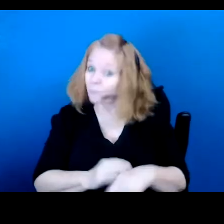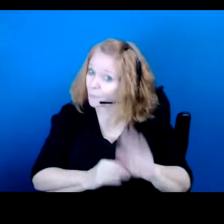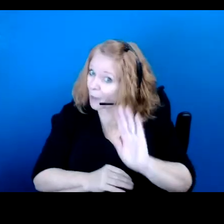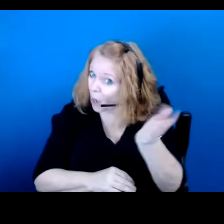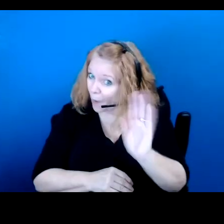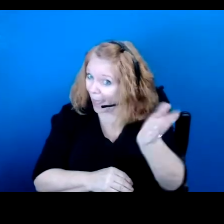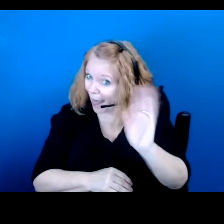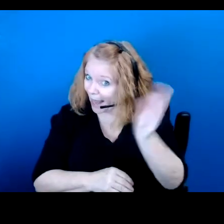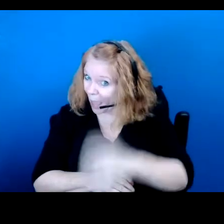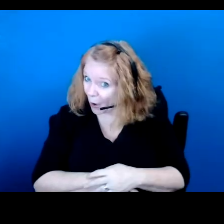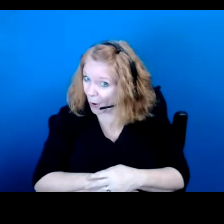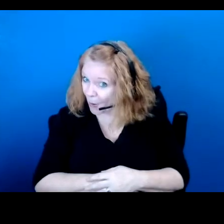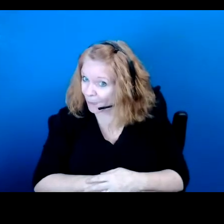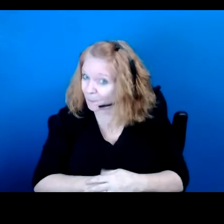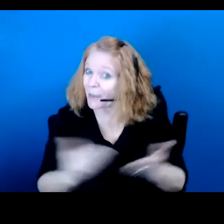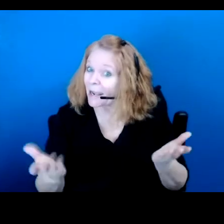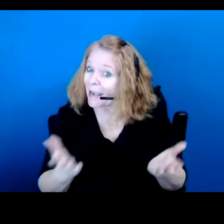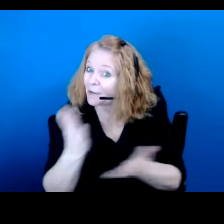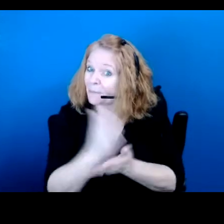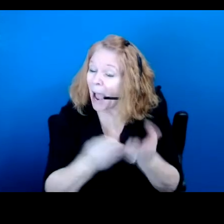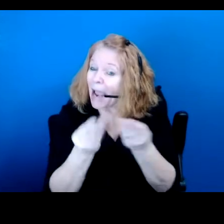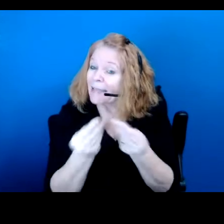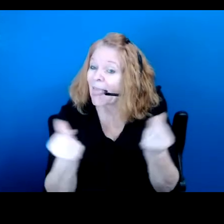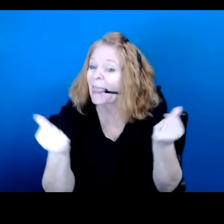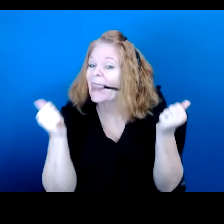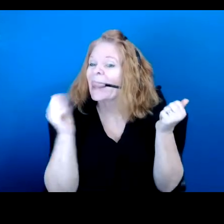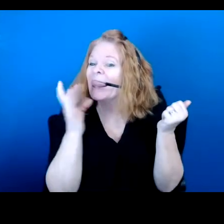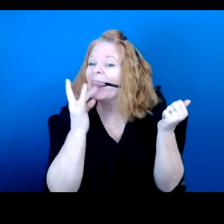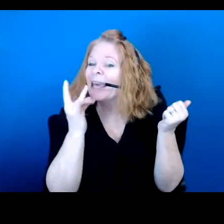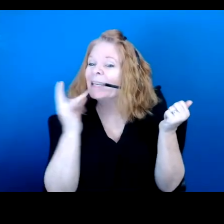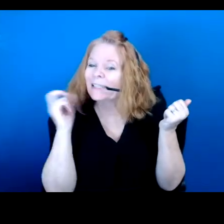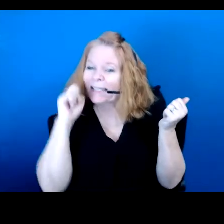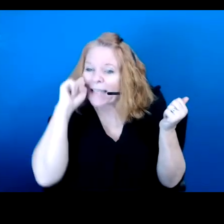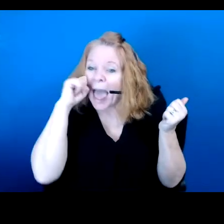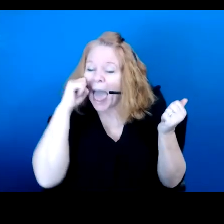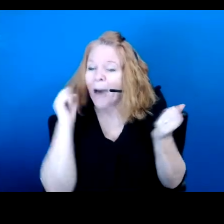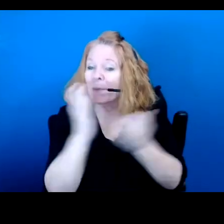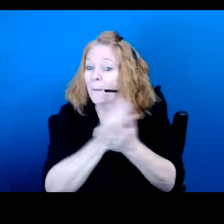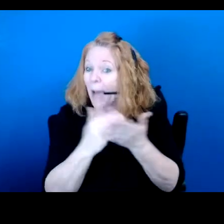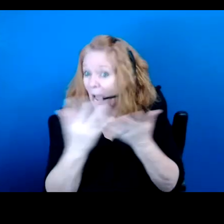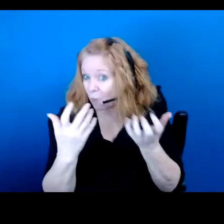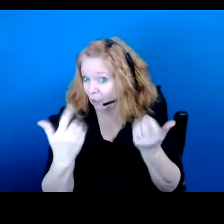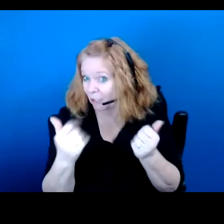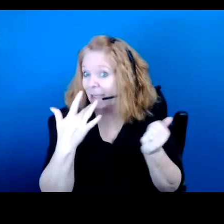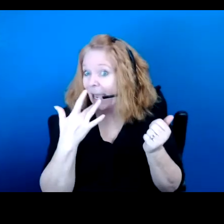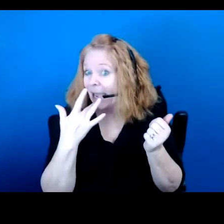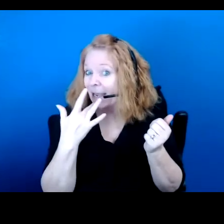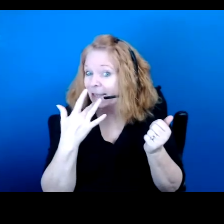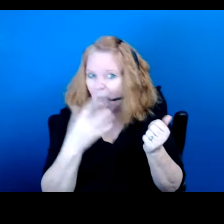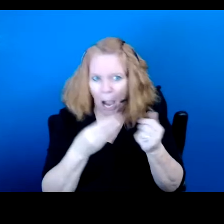saludos marvin y fabi bienvenidos bremen al un poco de los de las tartas de manzana